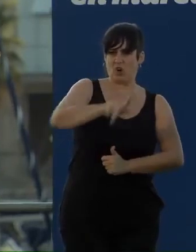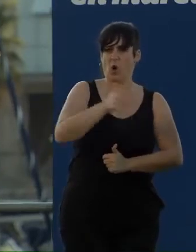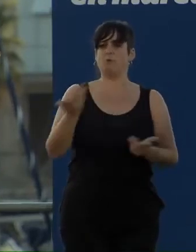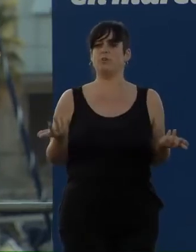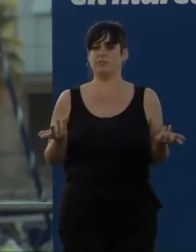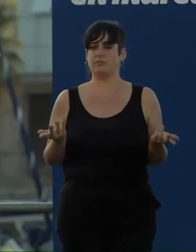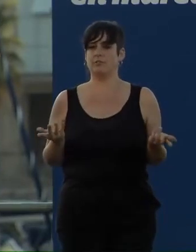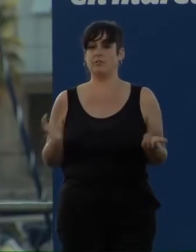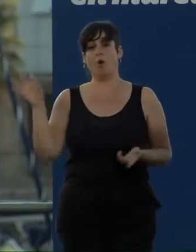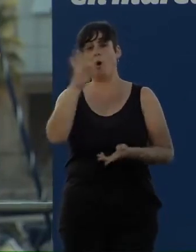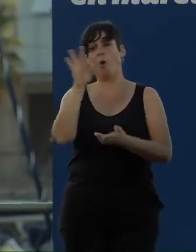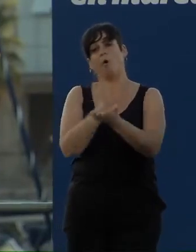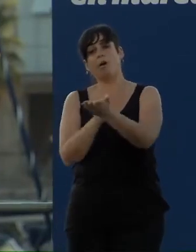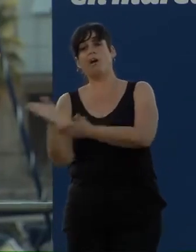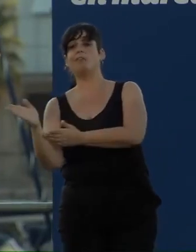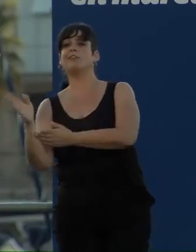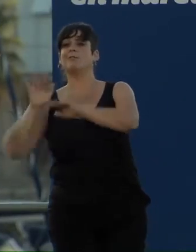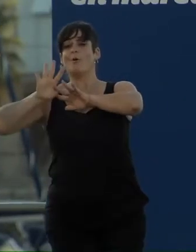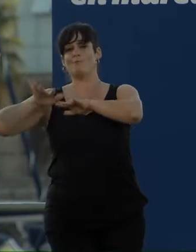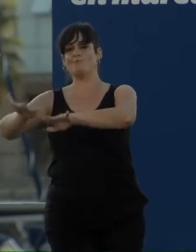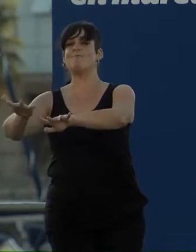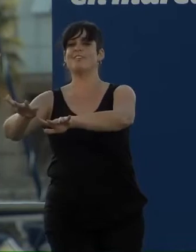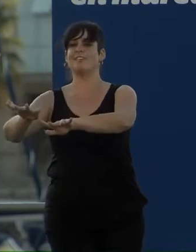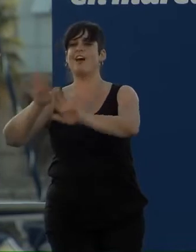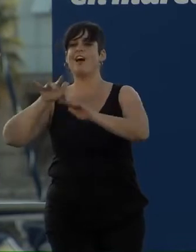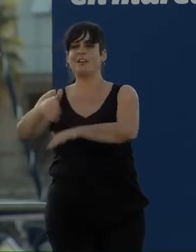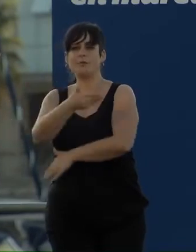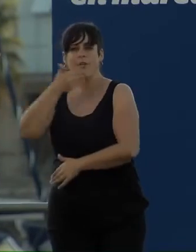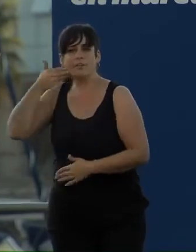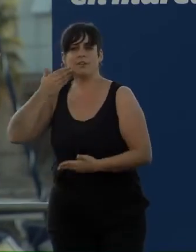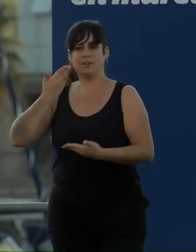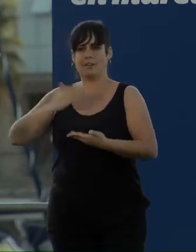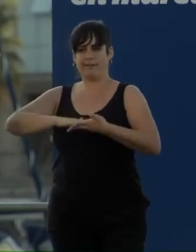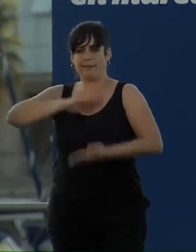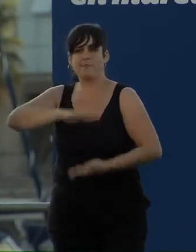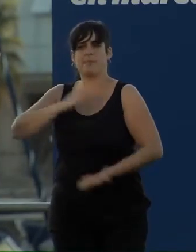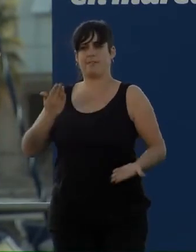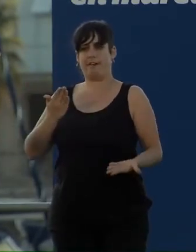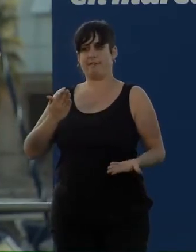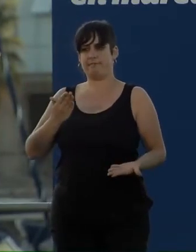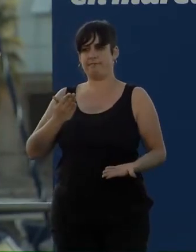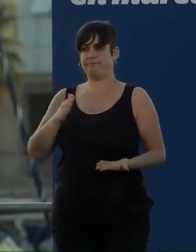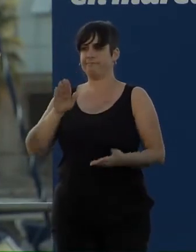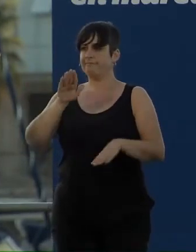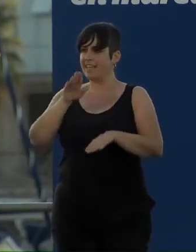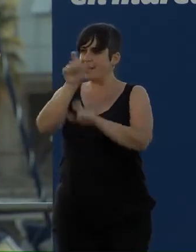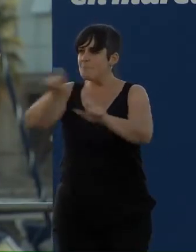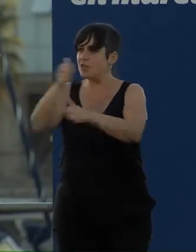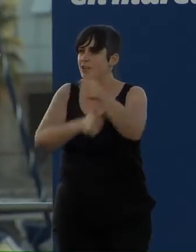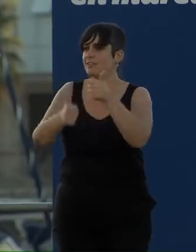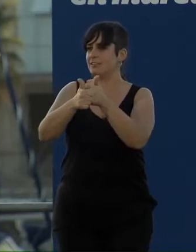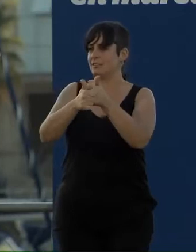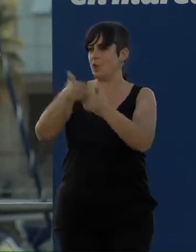roubo y está alternativa de marea alternativa dignidade capacidade servente justi